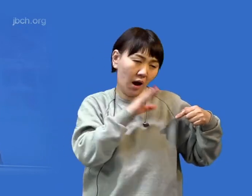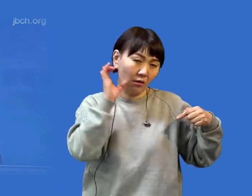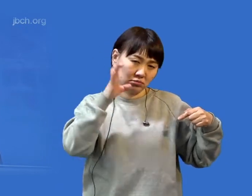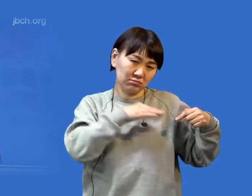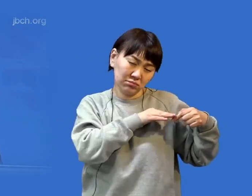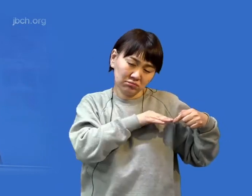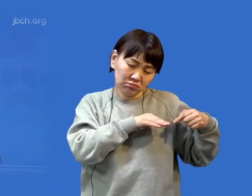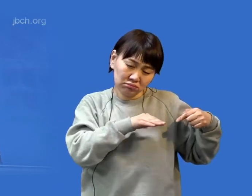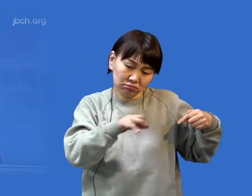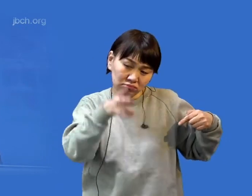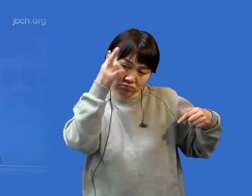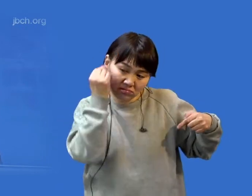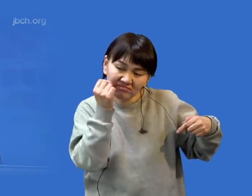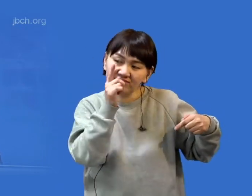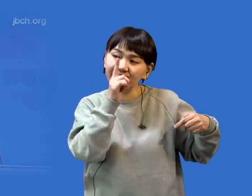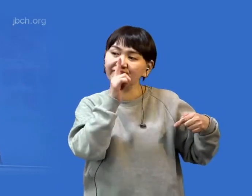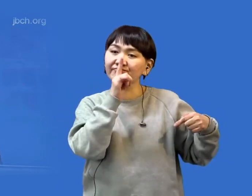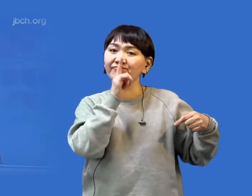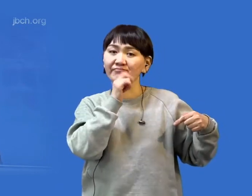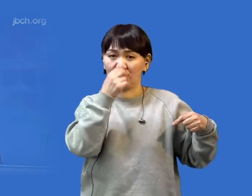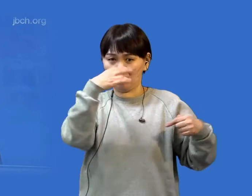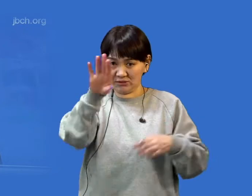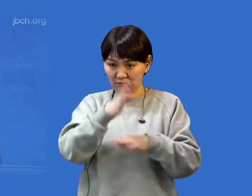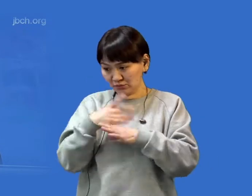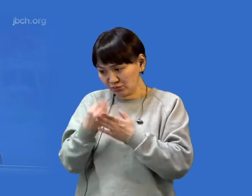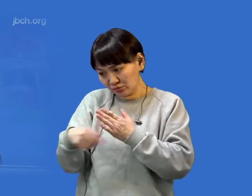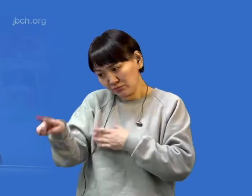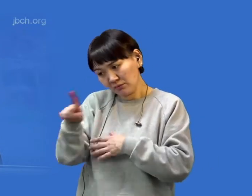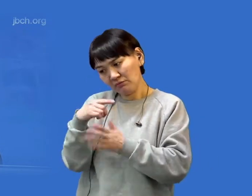Бурхан өөрийн хүч чадлаараа гэтэл